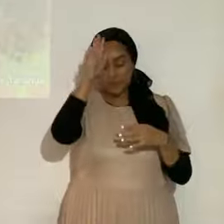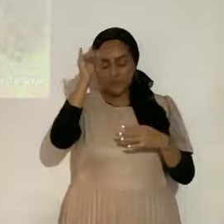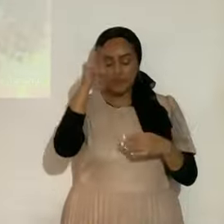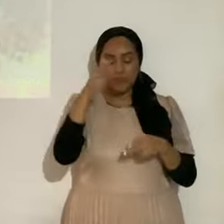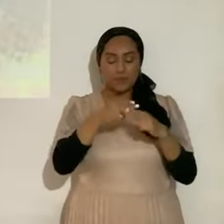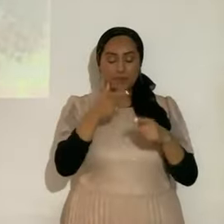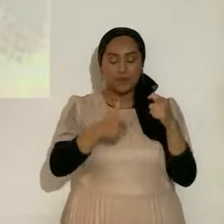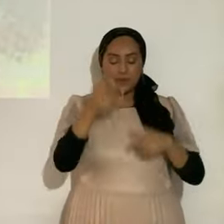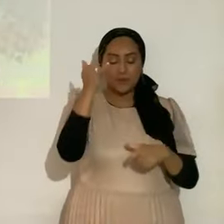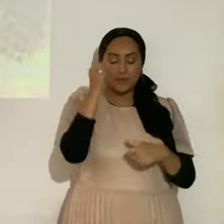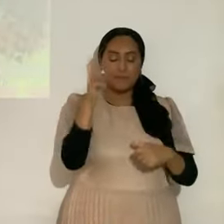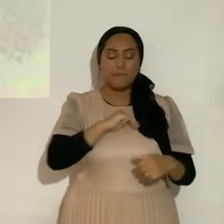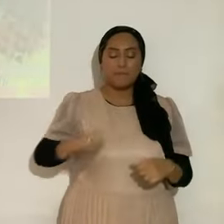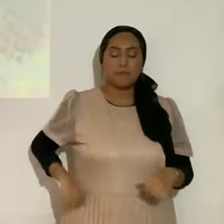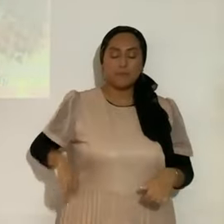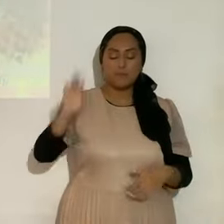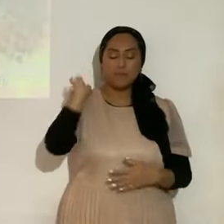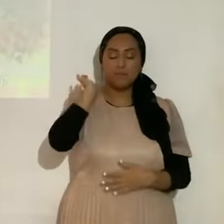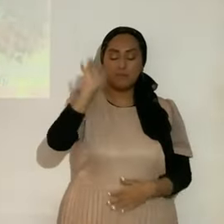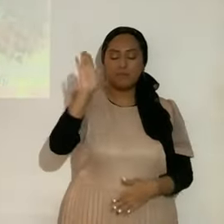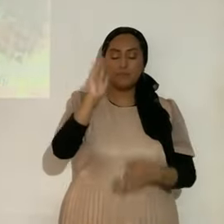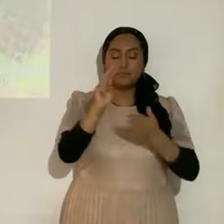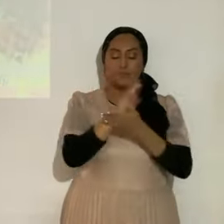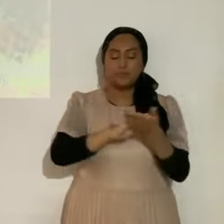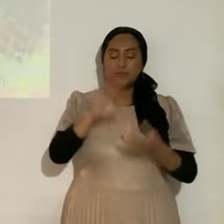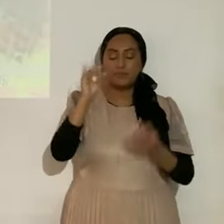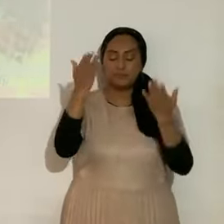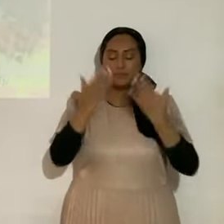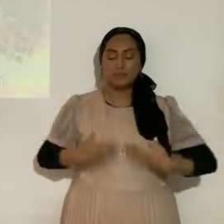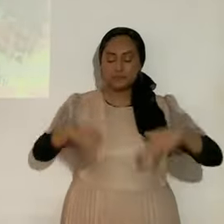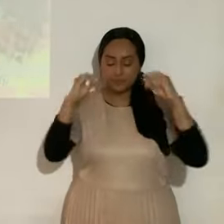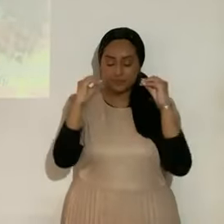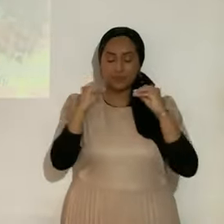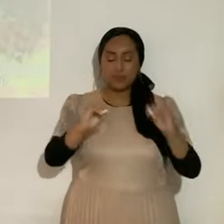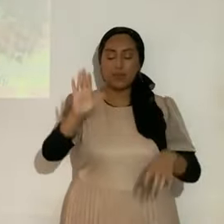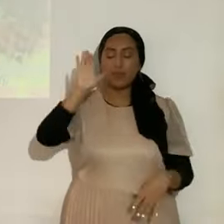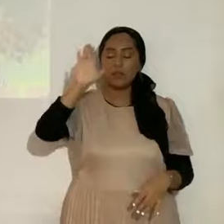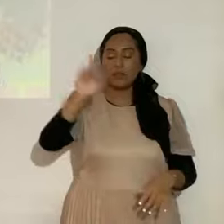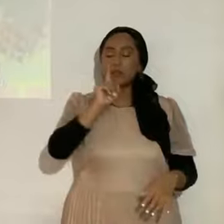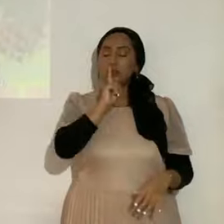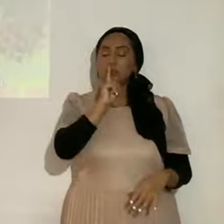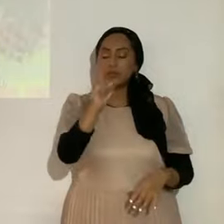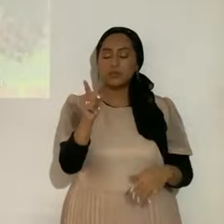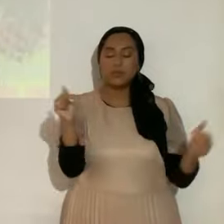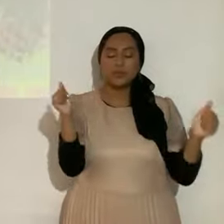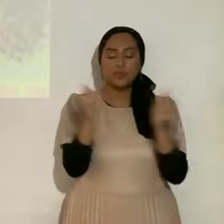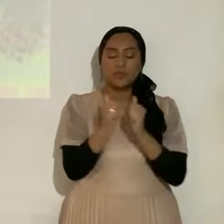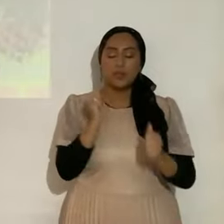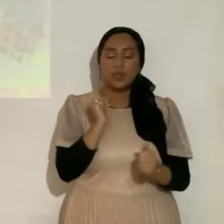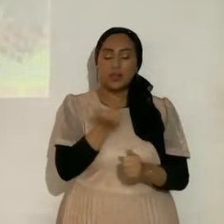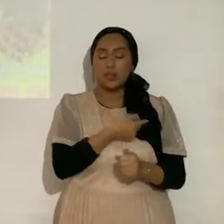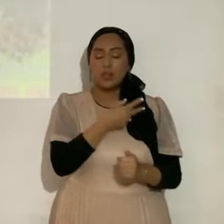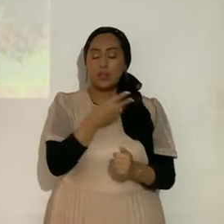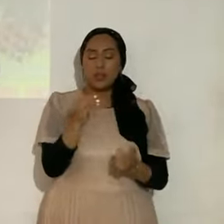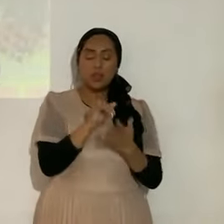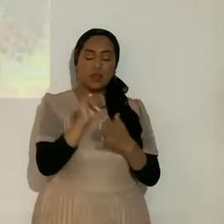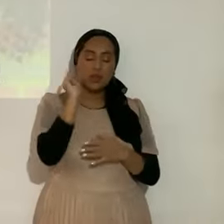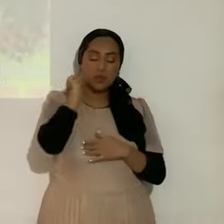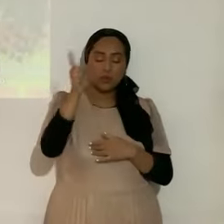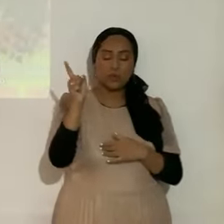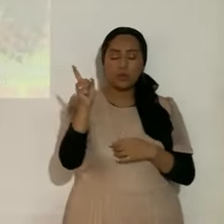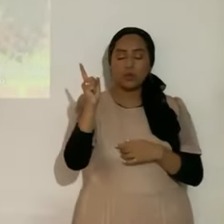bendito Yahshua HaMashiach, sea tu Ruach HaKodesh, Padre, ministrándonos. Que sea tu verdad, Padre, en nuestros labios, en nuestra boca, y que seas tú en